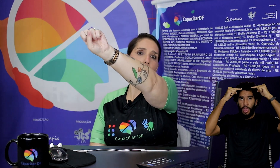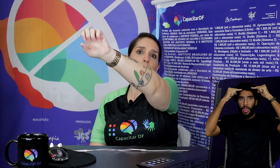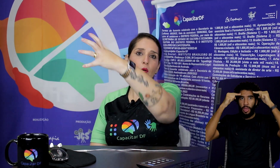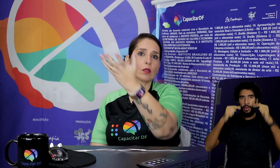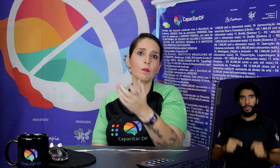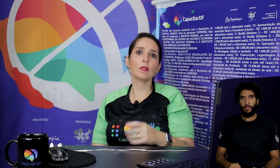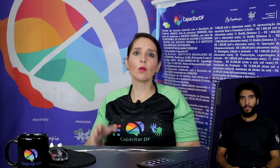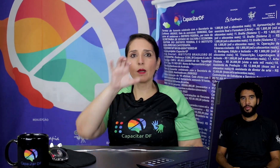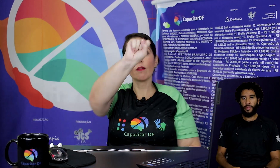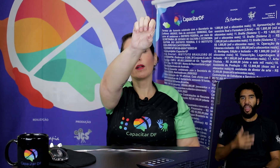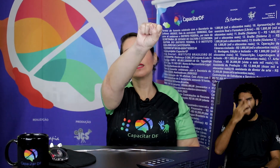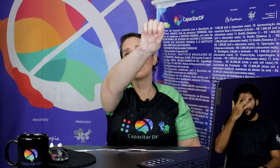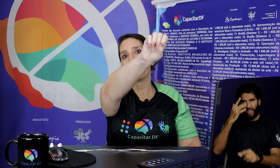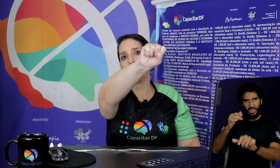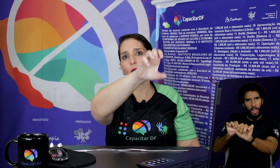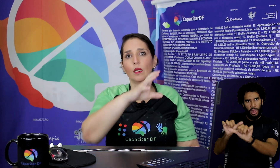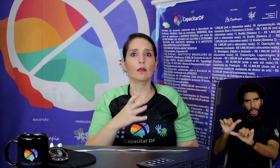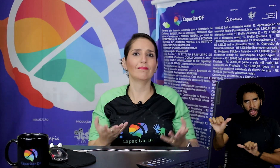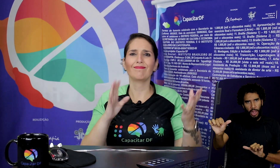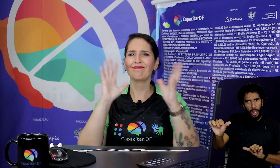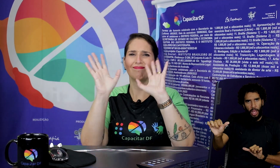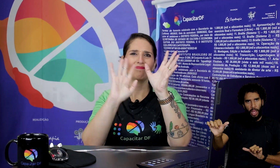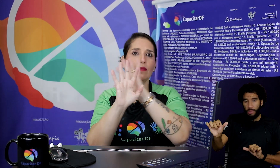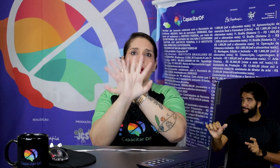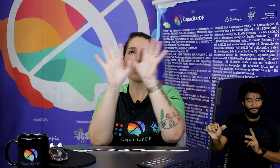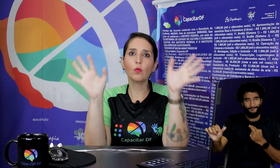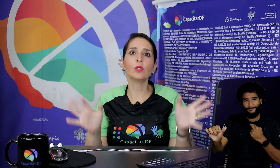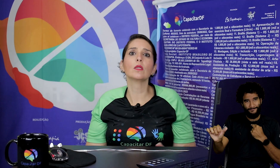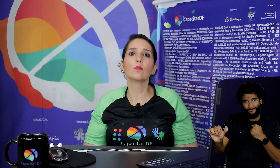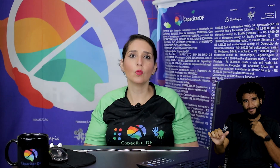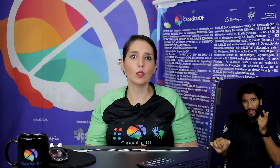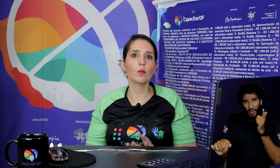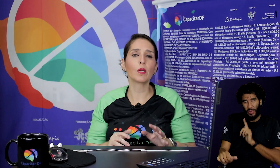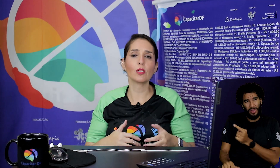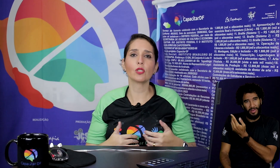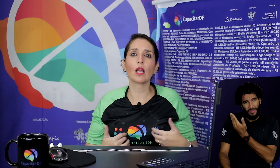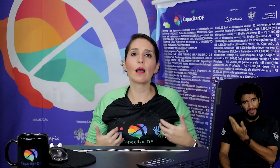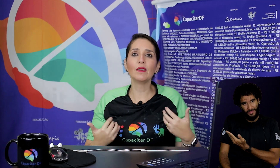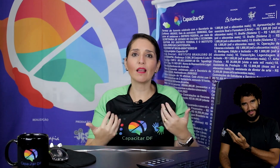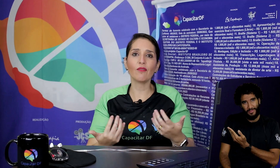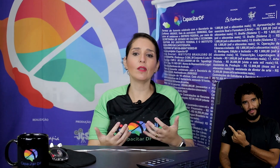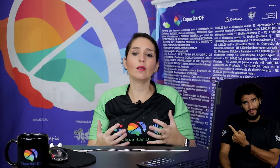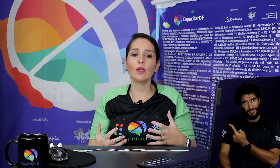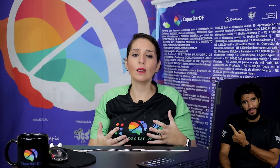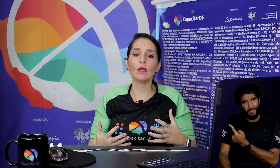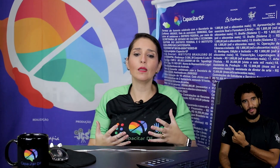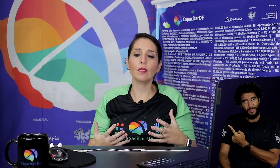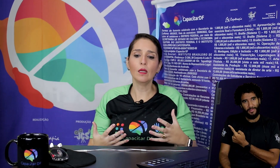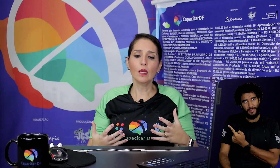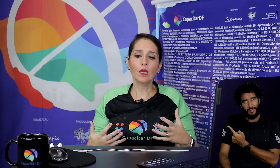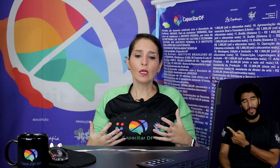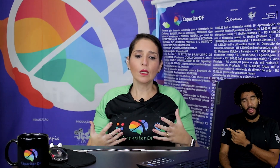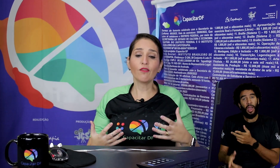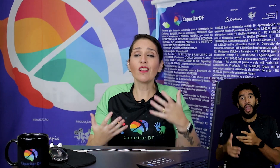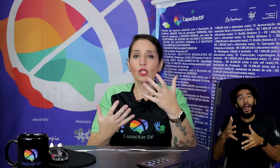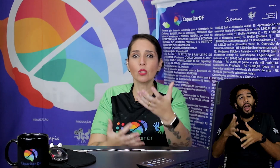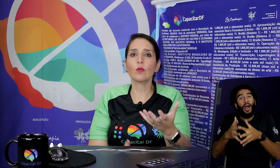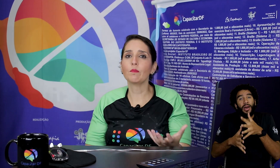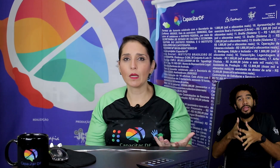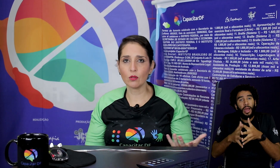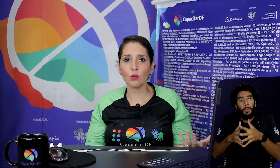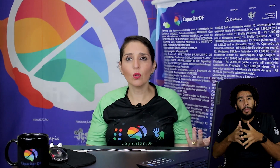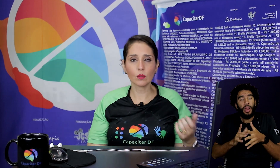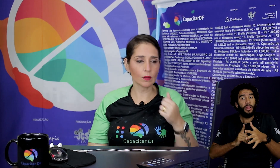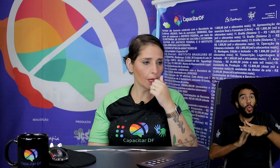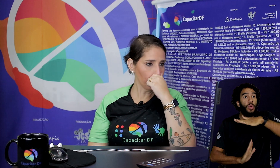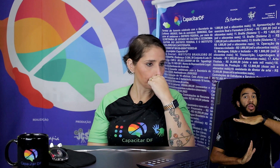fazer também na outra pessoa, pegar e falar assim: aprender. Não condiz muito, porque a gente acaba interferindo e invadindo o